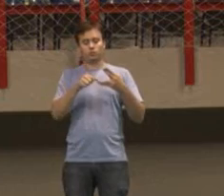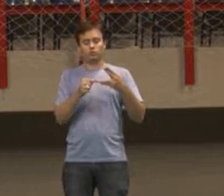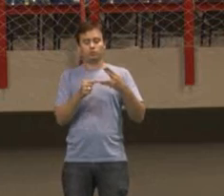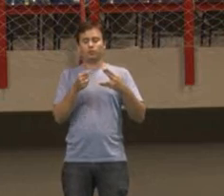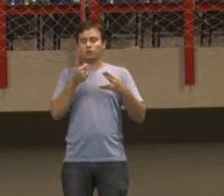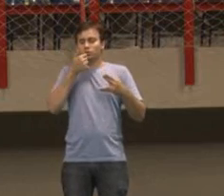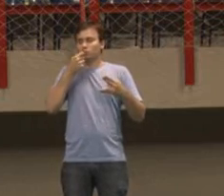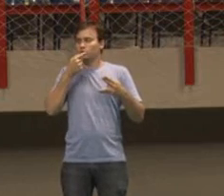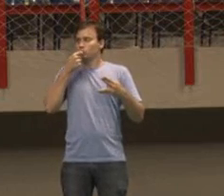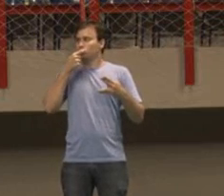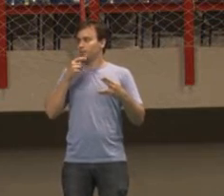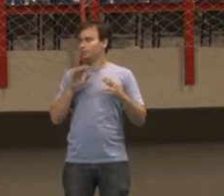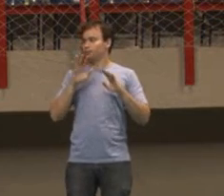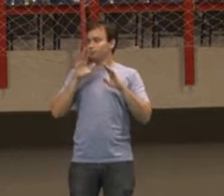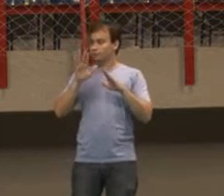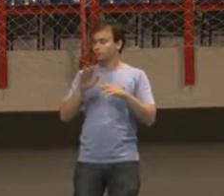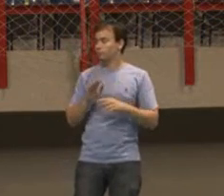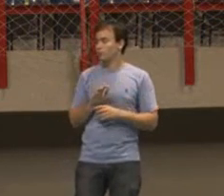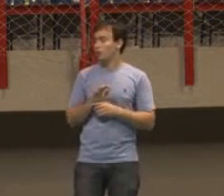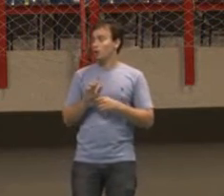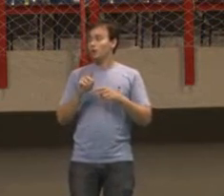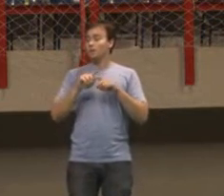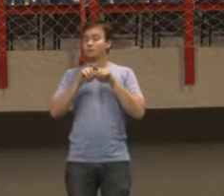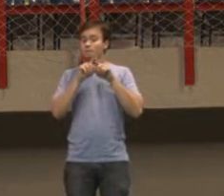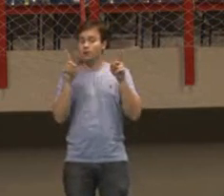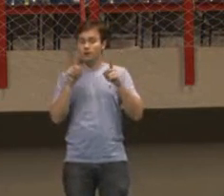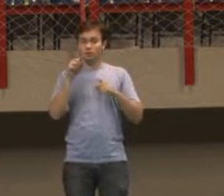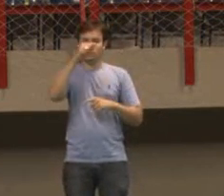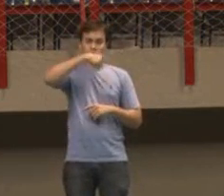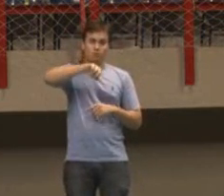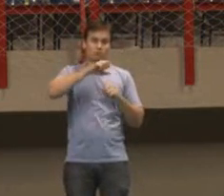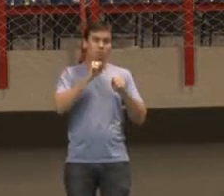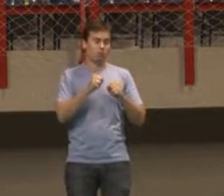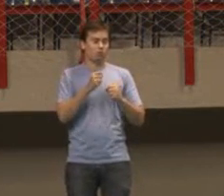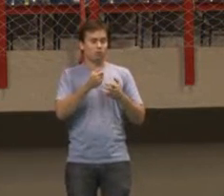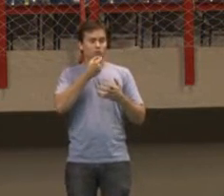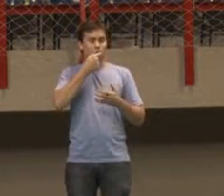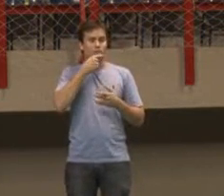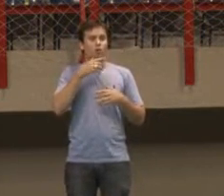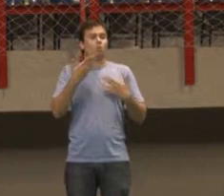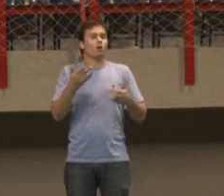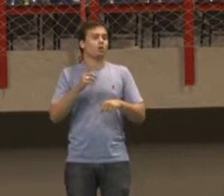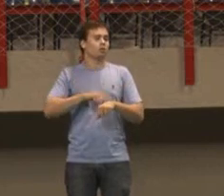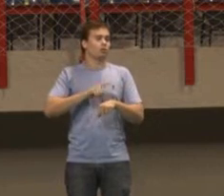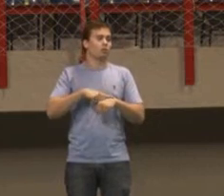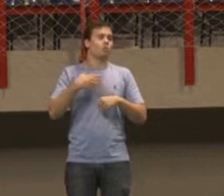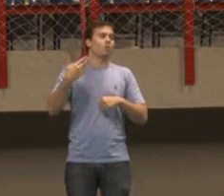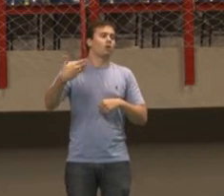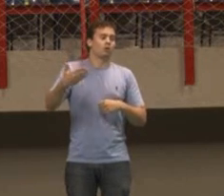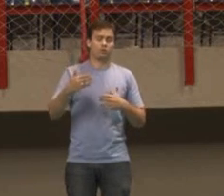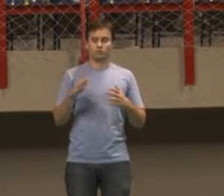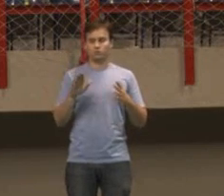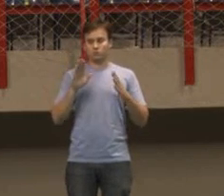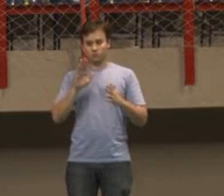eu posso tomar esse comprimido quando, Ricardo? Você, mocinha,